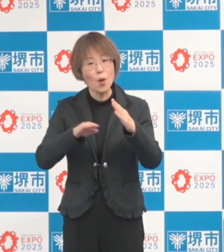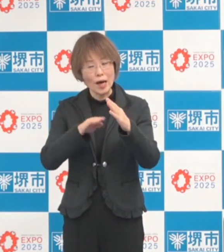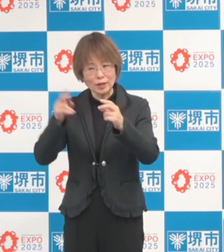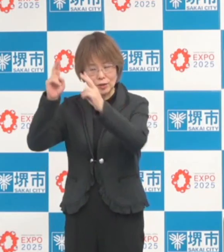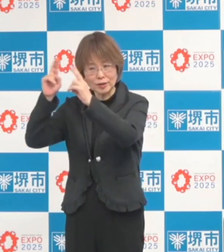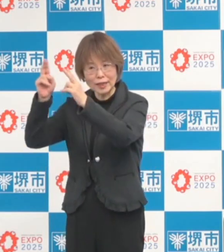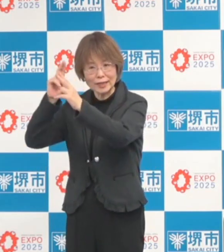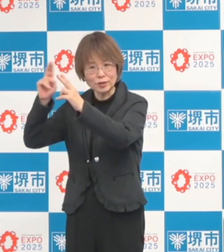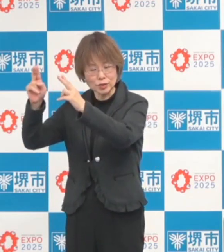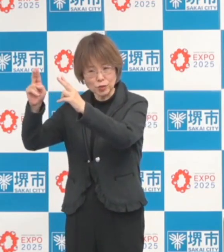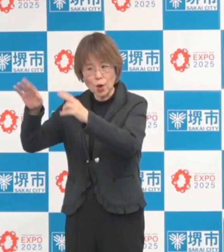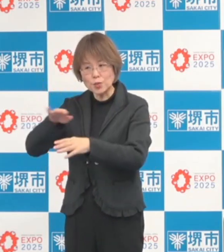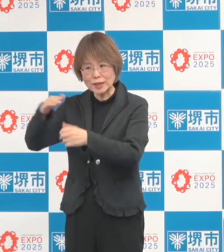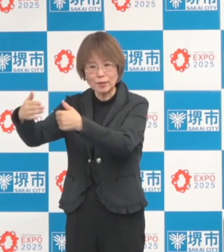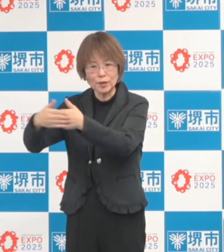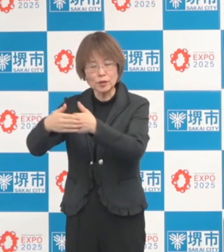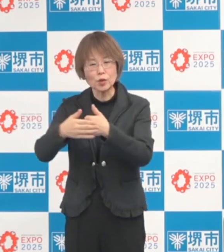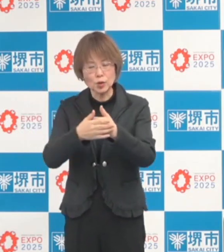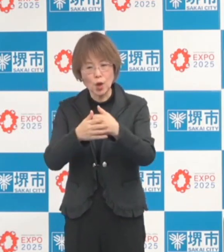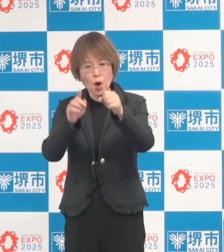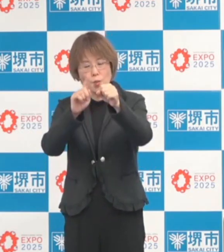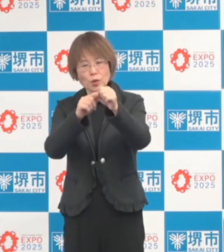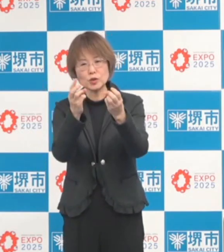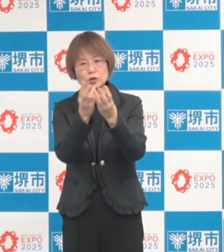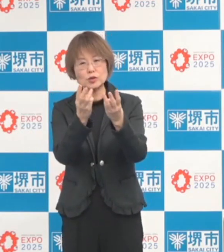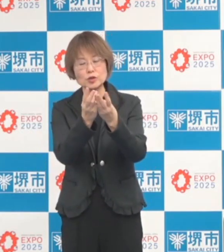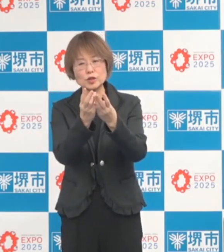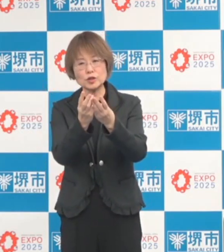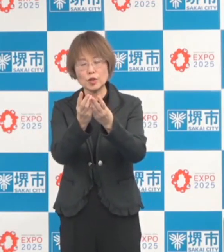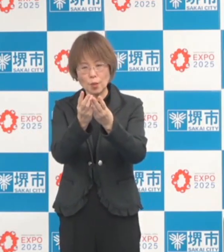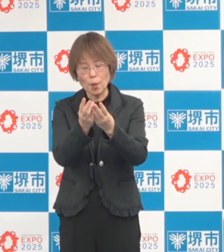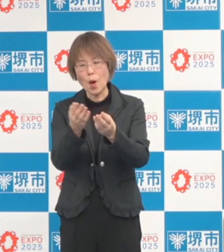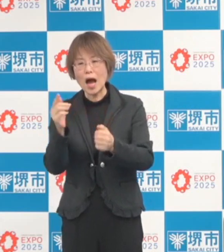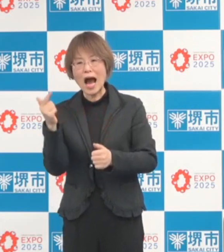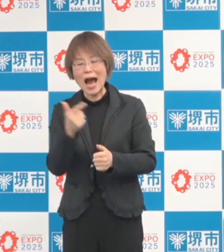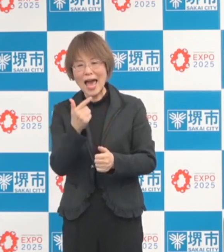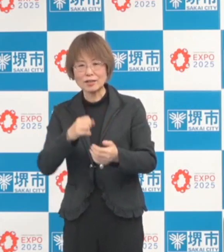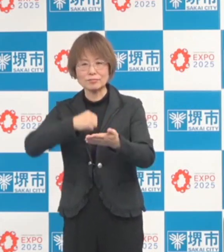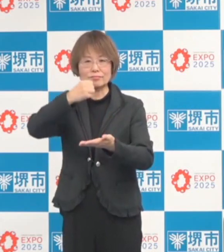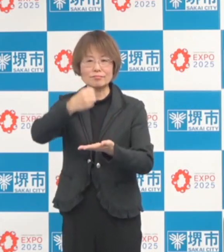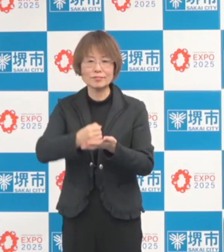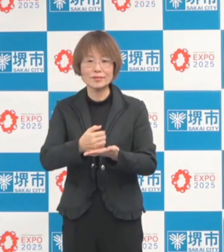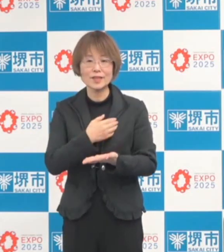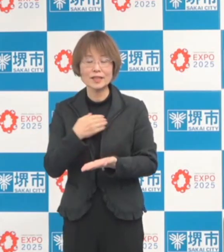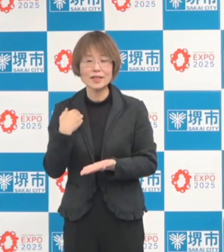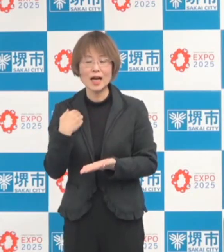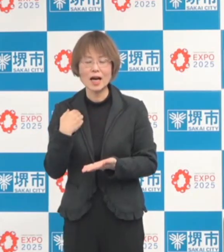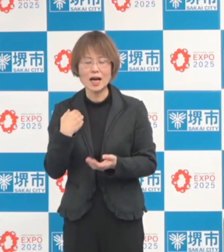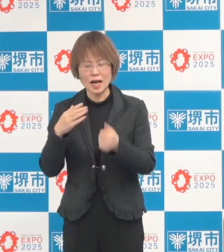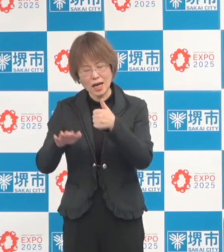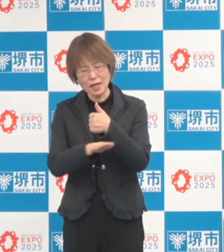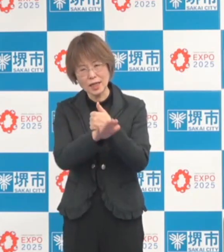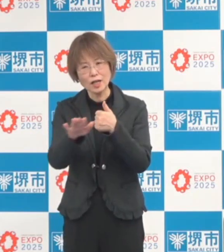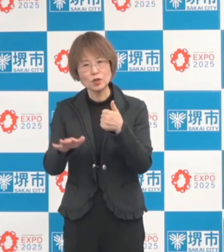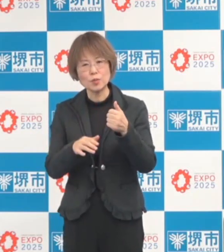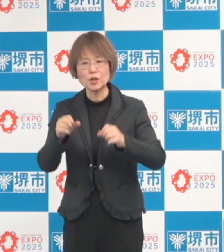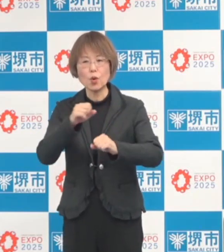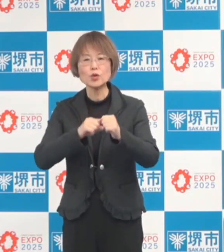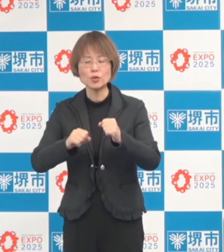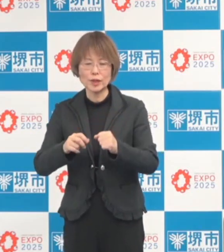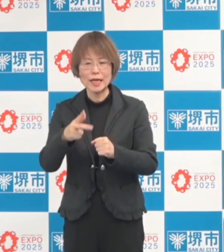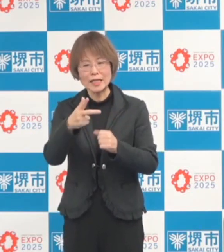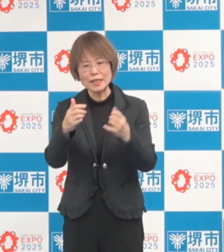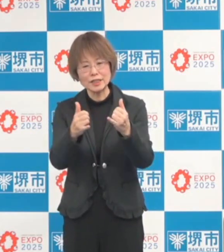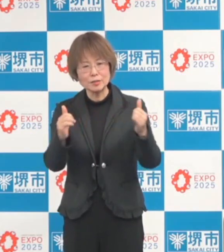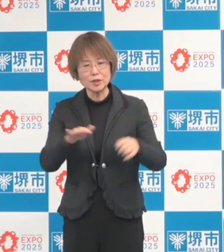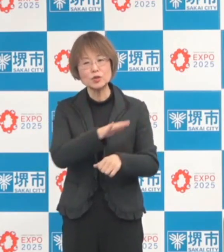目標数値よりも前倒しで達成しております。環境面での行動というのは市民の皆さん、事業者